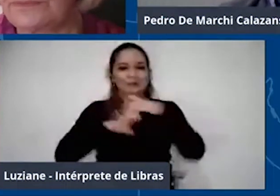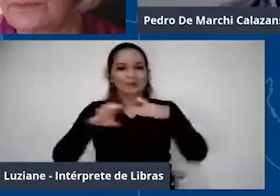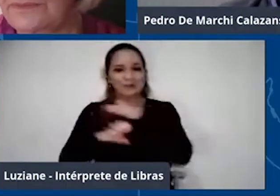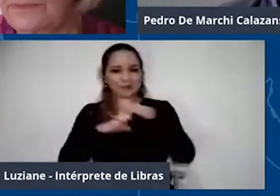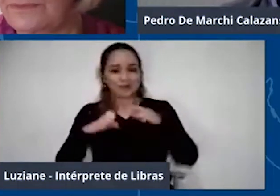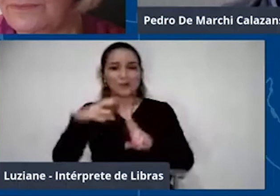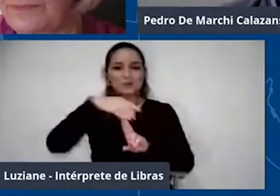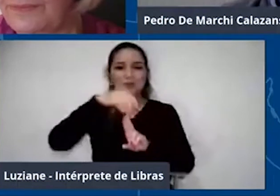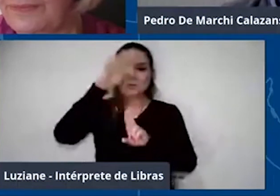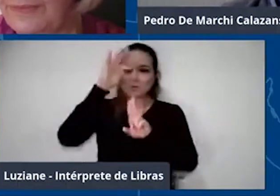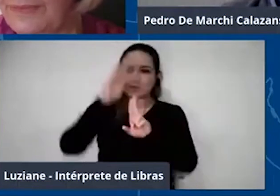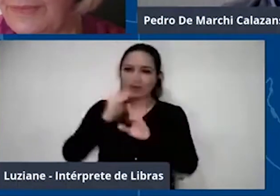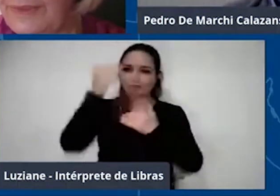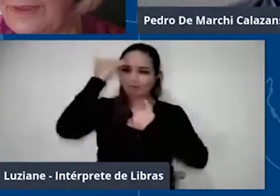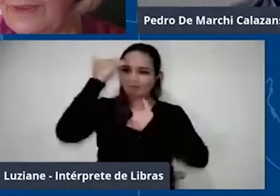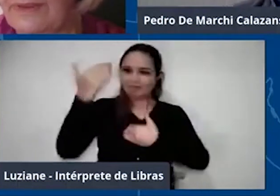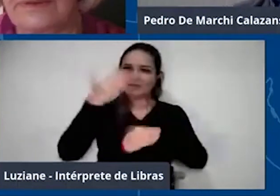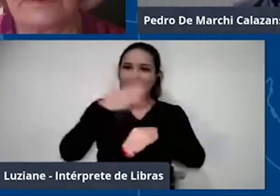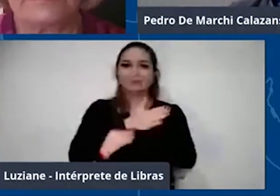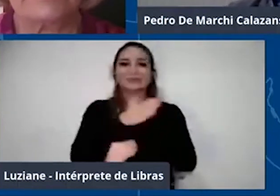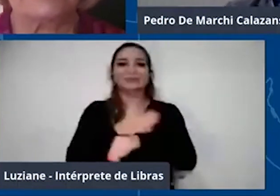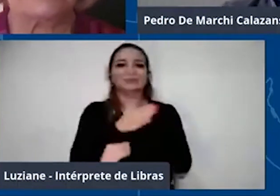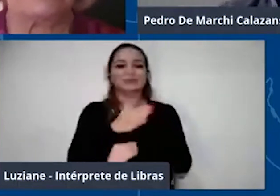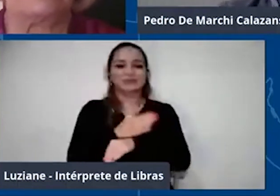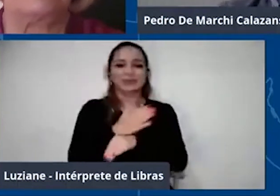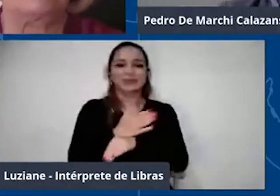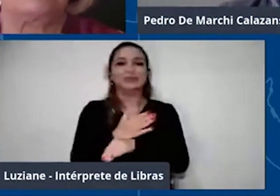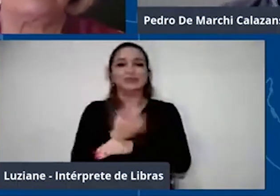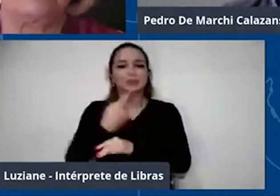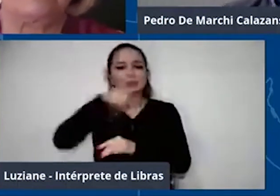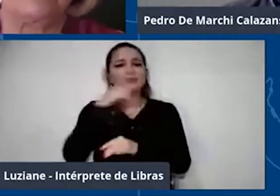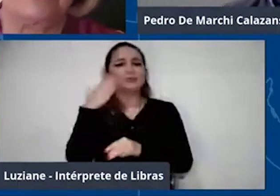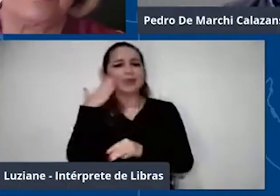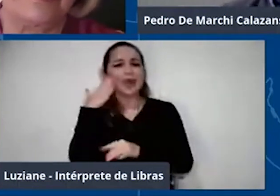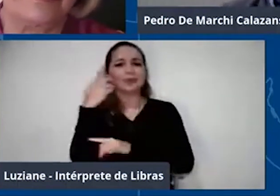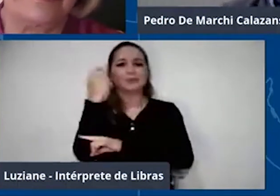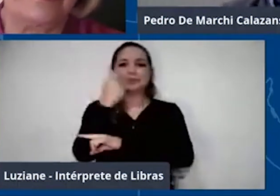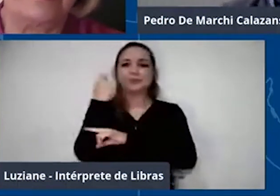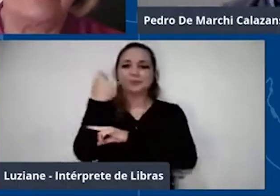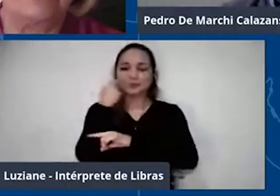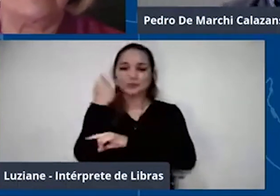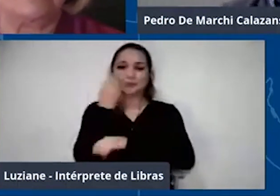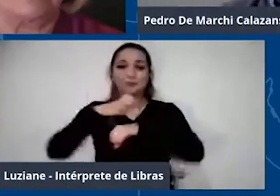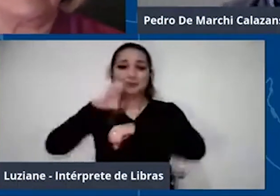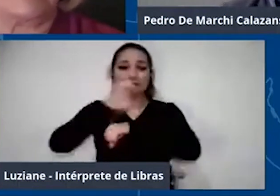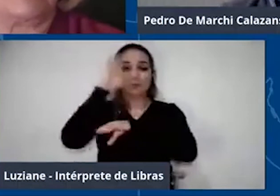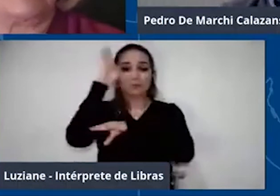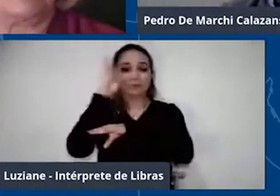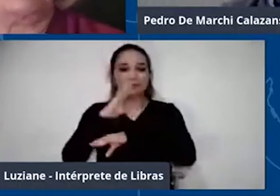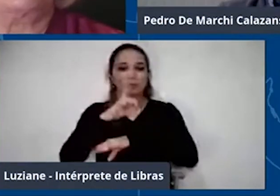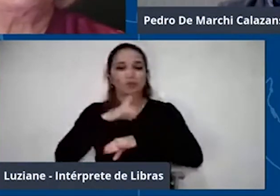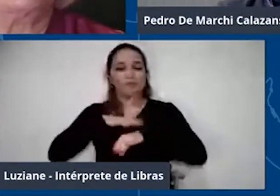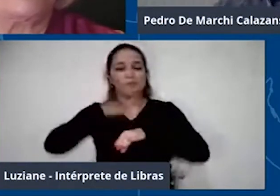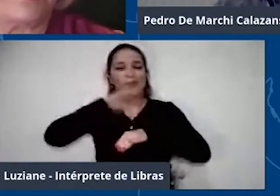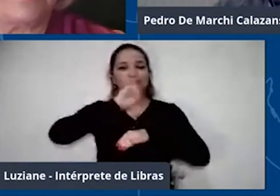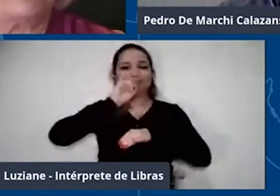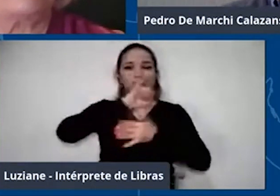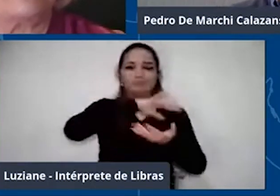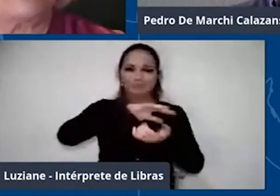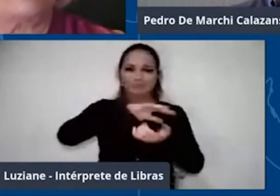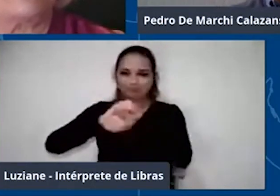agradecem bastante a sua participação. Como a gente sabe, o Rio Grande do Sul é um dos estados do Brasil mais internacionalizados,